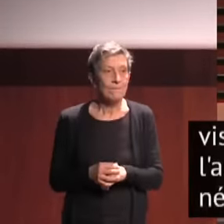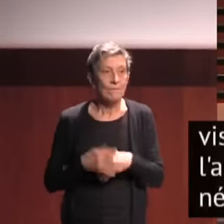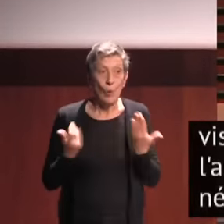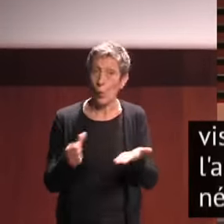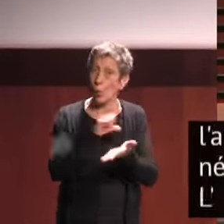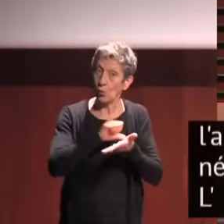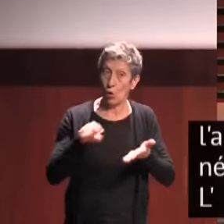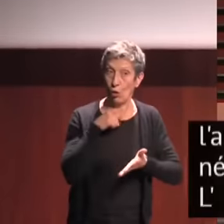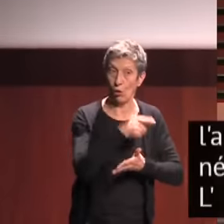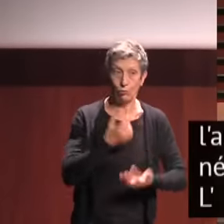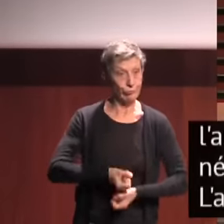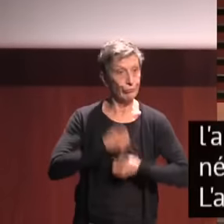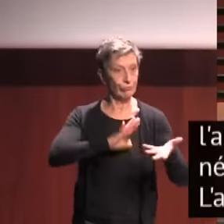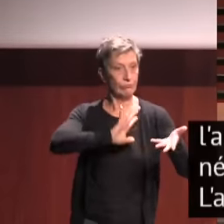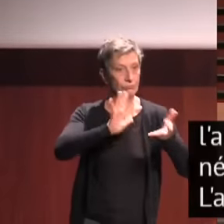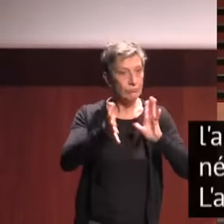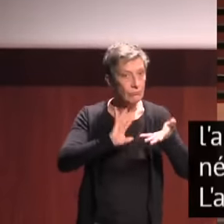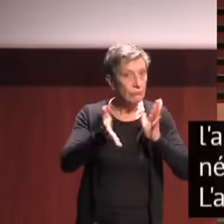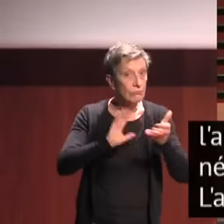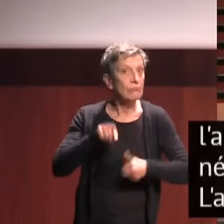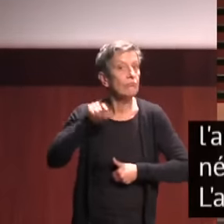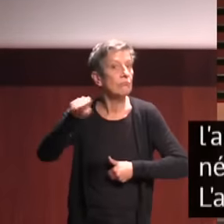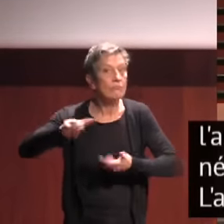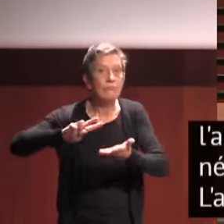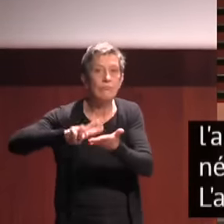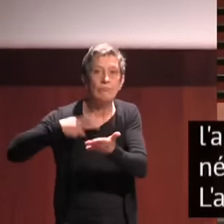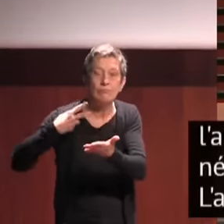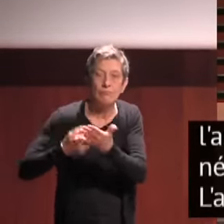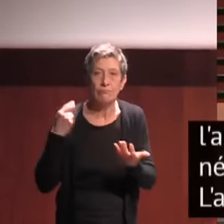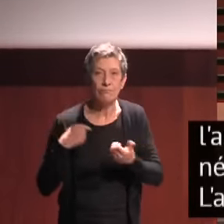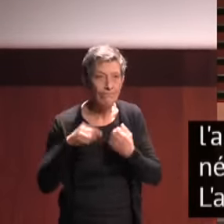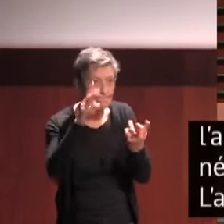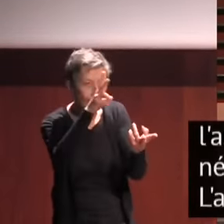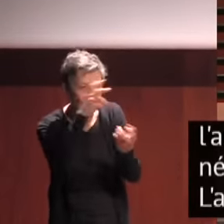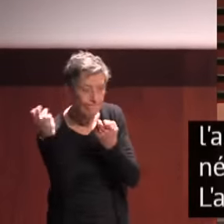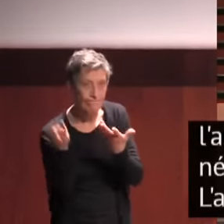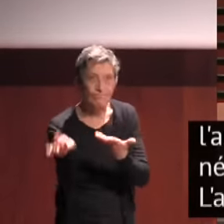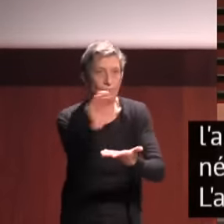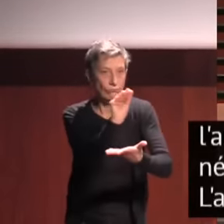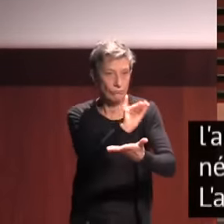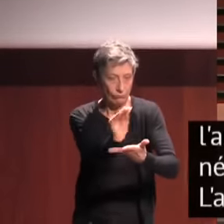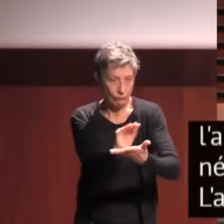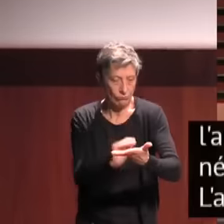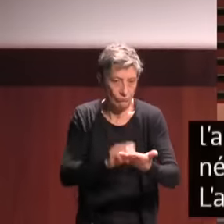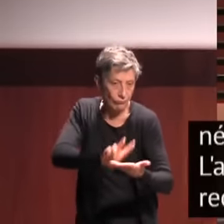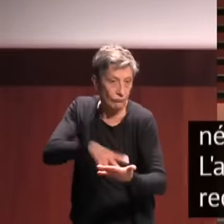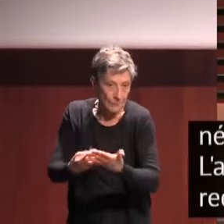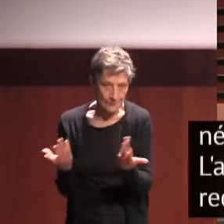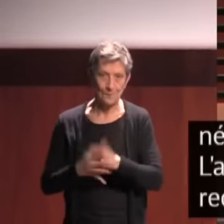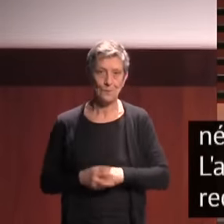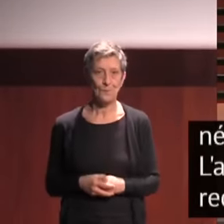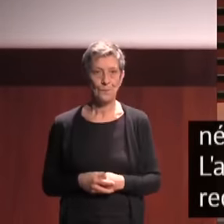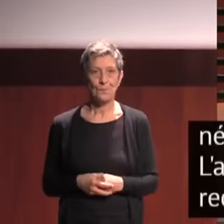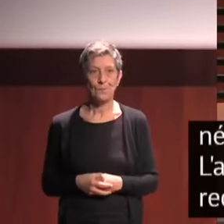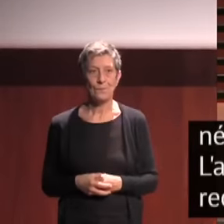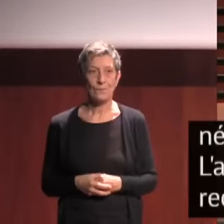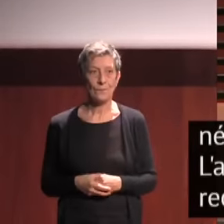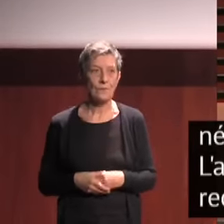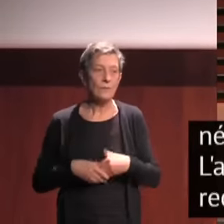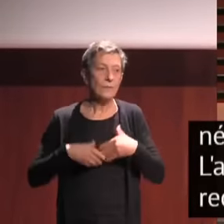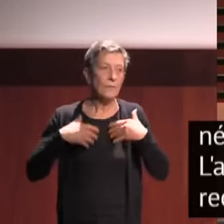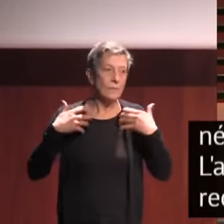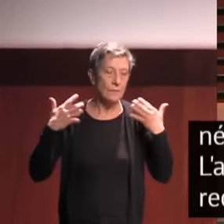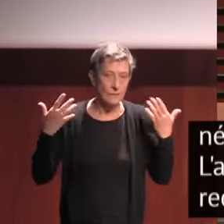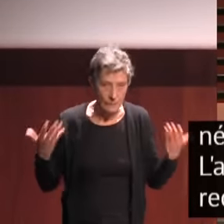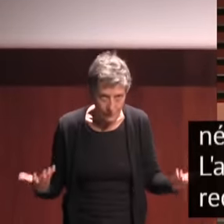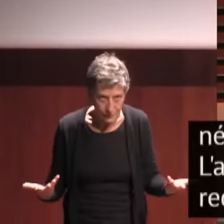son récit en langue des signes et le traducteur recueille ses récits en le mettant par l'écrit. L'écriture de